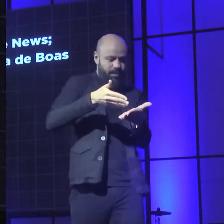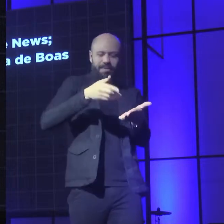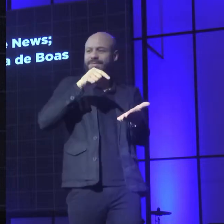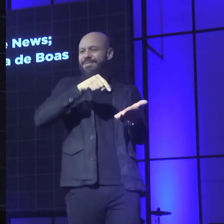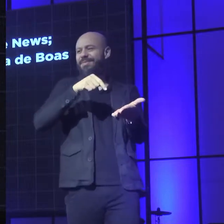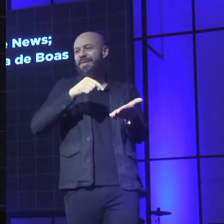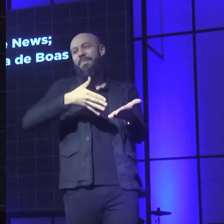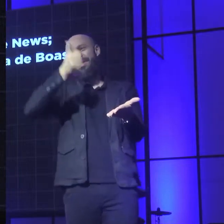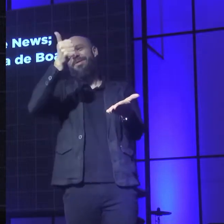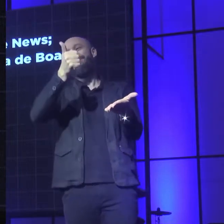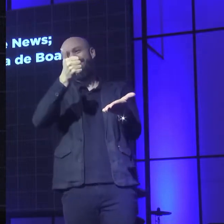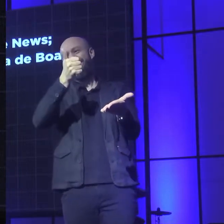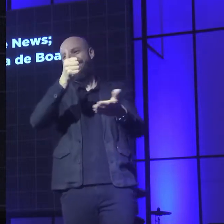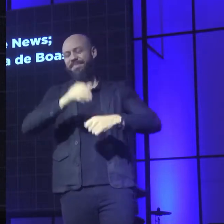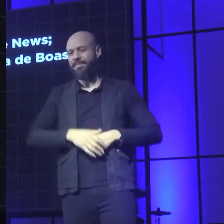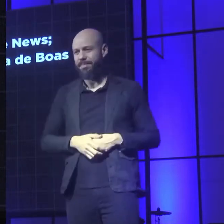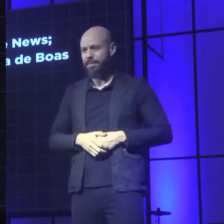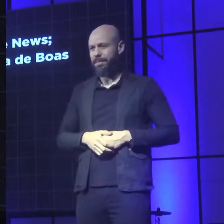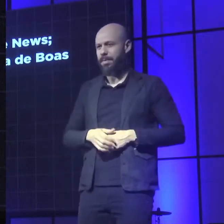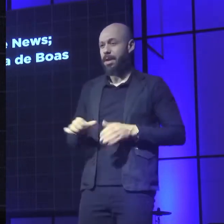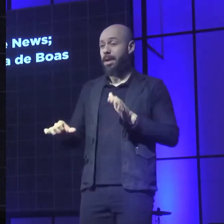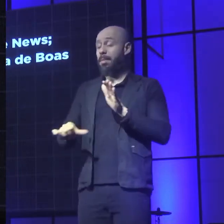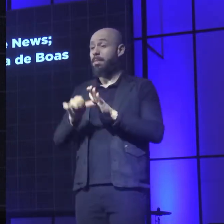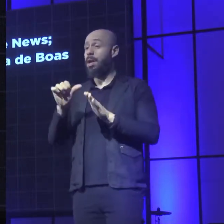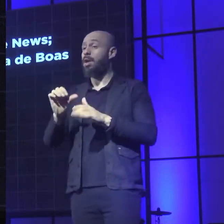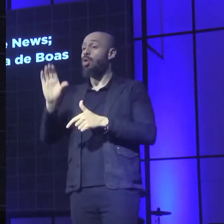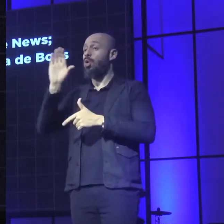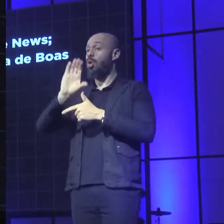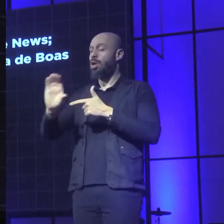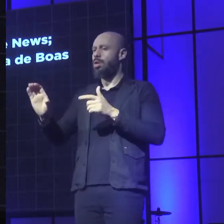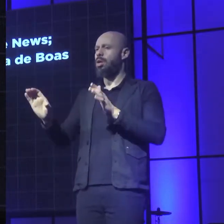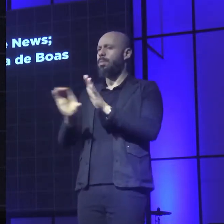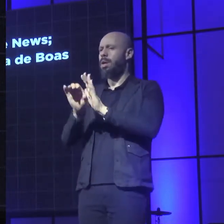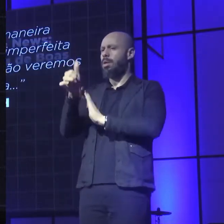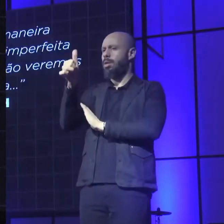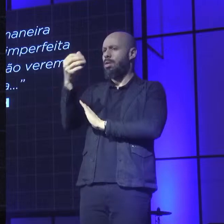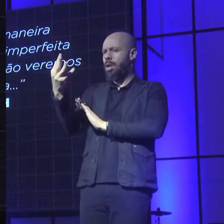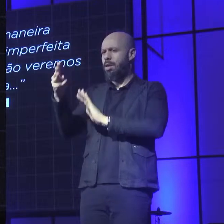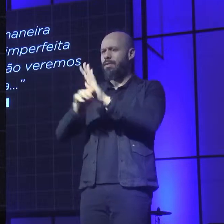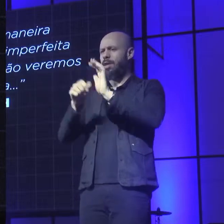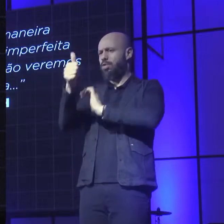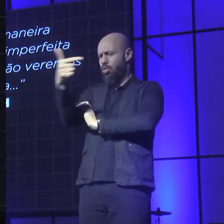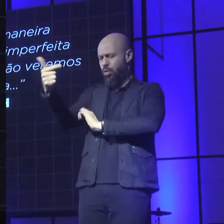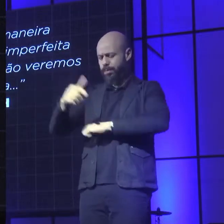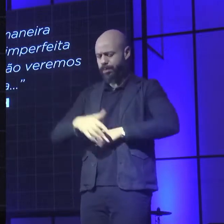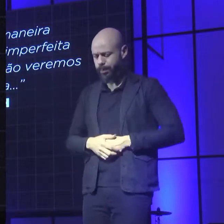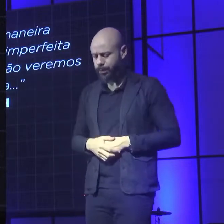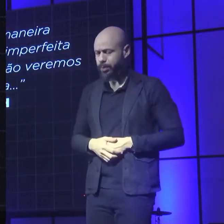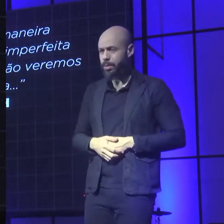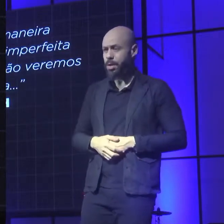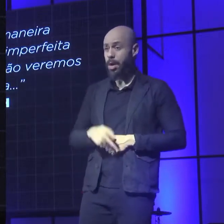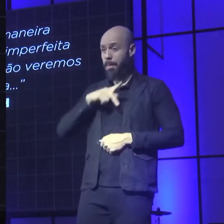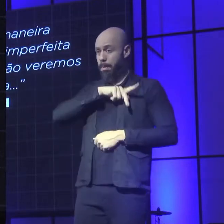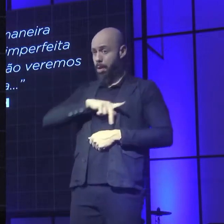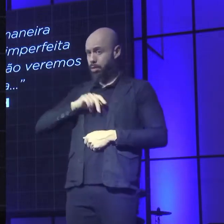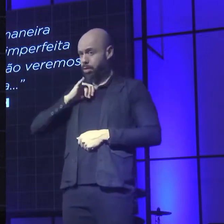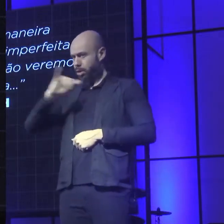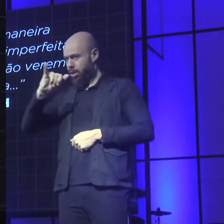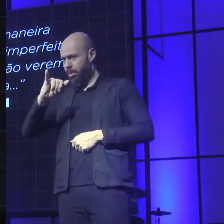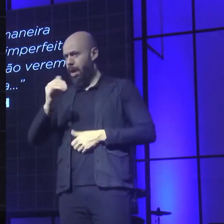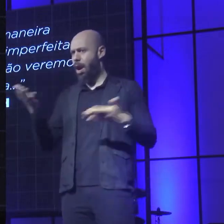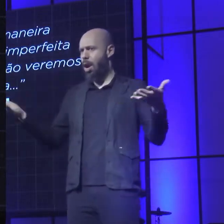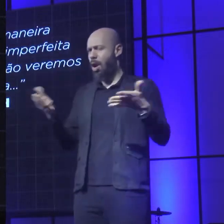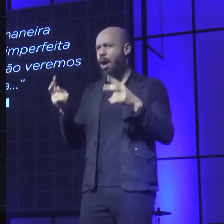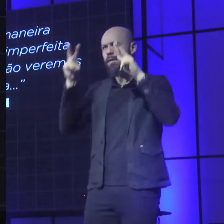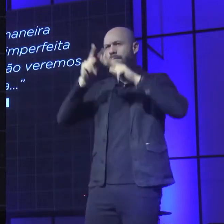assim em 1 Coríntios capítulo 13, o verso 12, palavras de Paulo. Ele diz assim: agora vemos as coisas